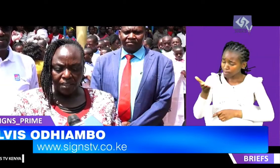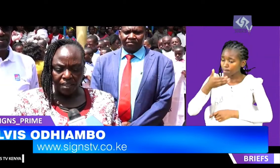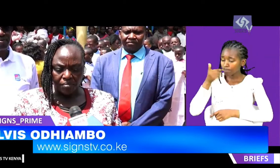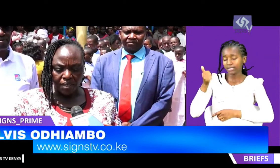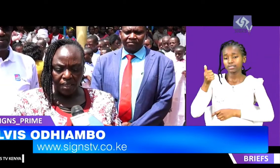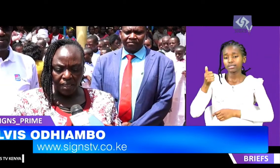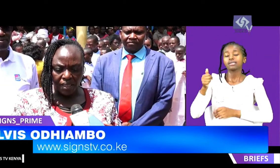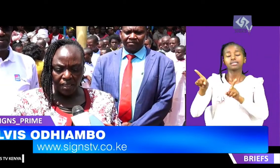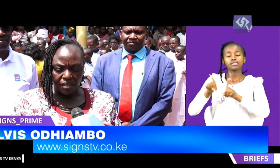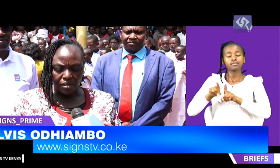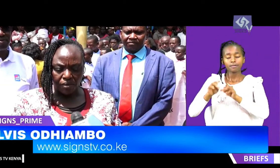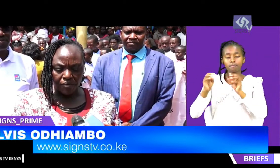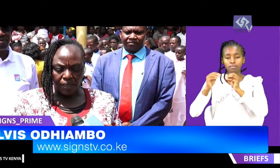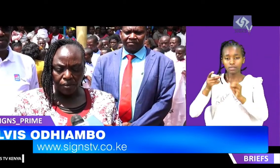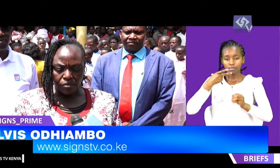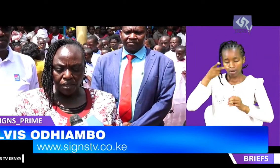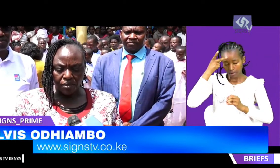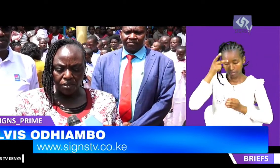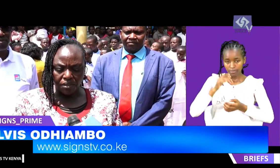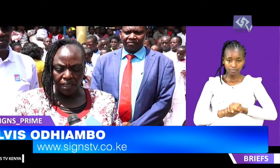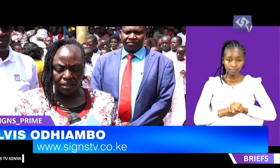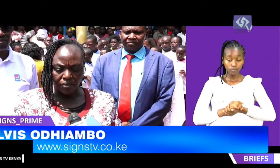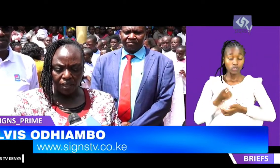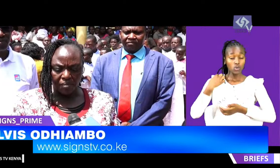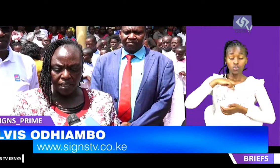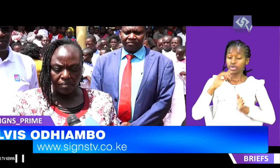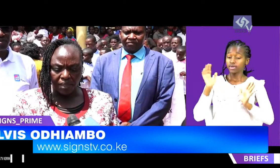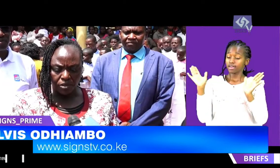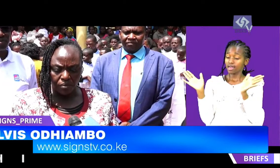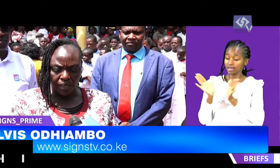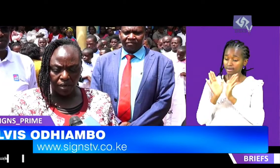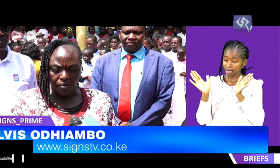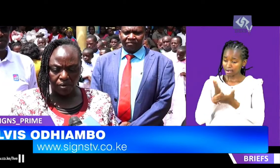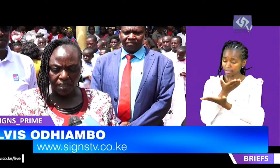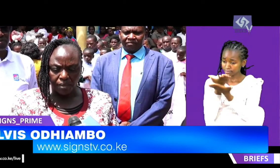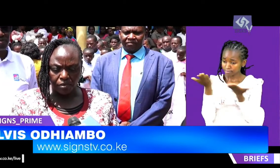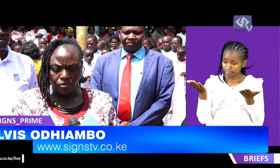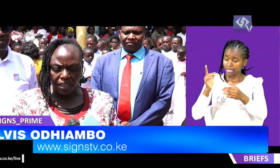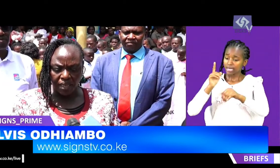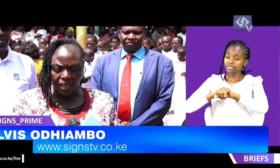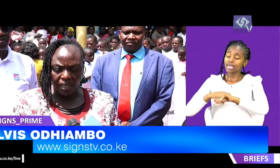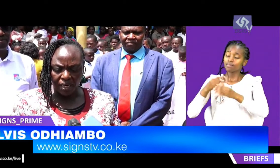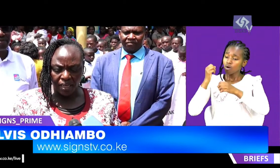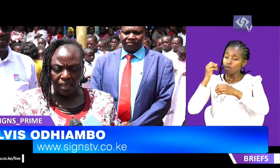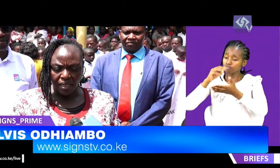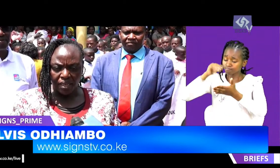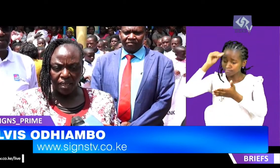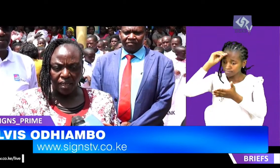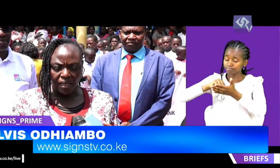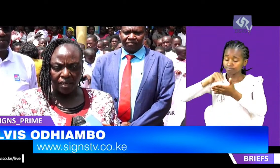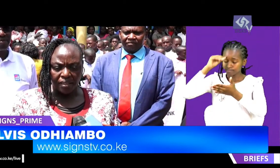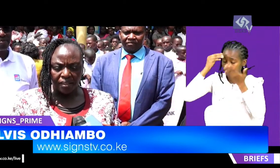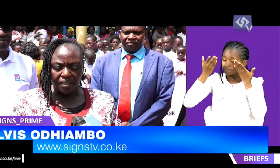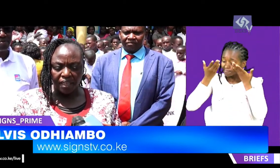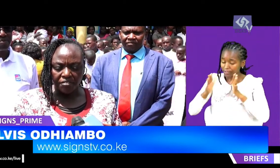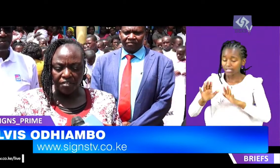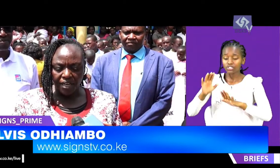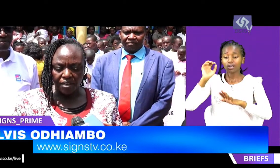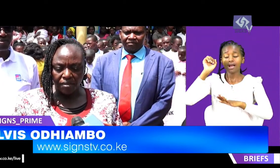watie bidii ndio wakirundi kwa society, wakimaliza masomo yao waweze kujenga hii taifa kwa